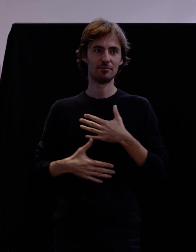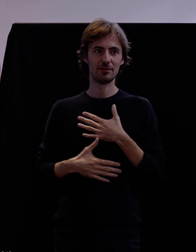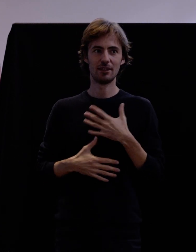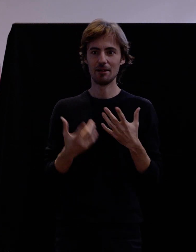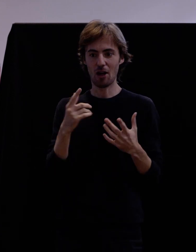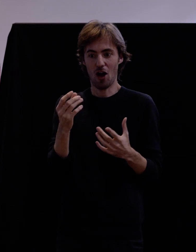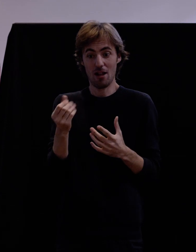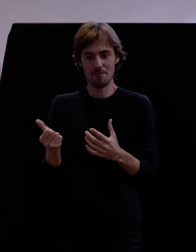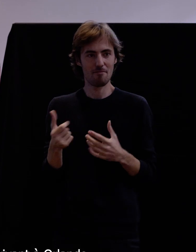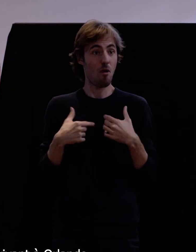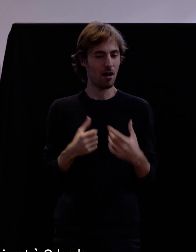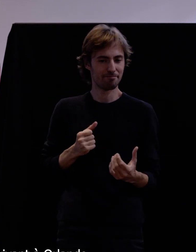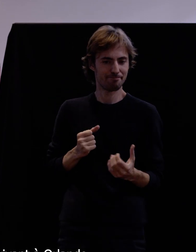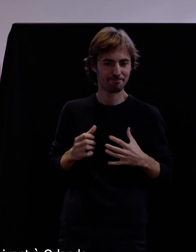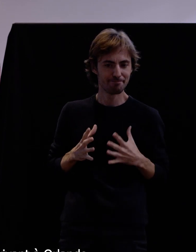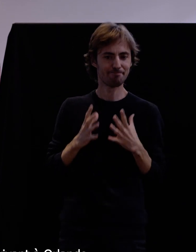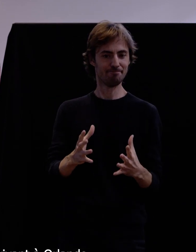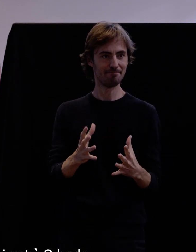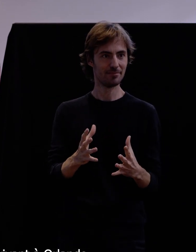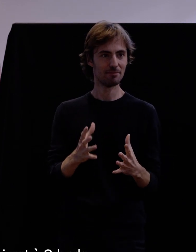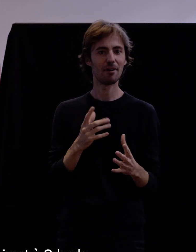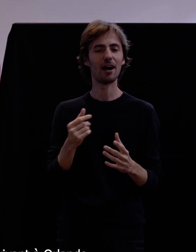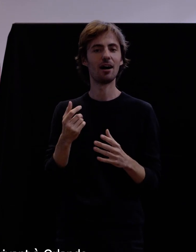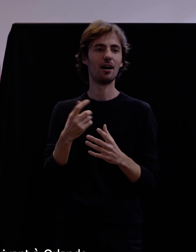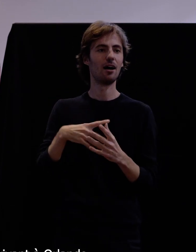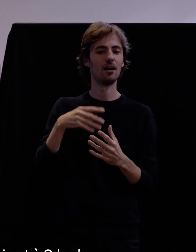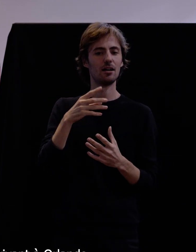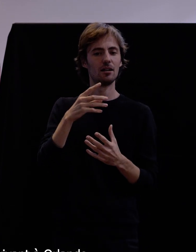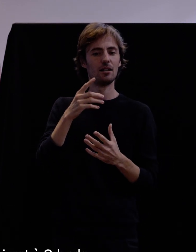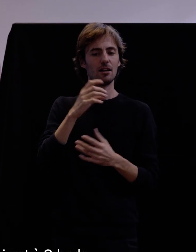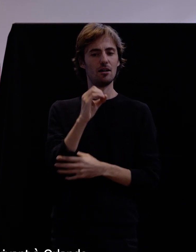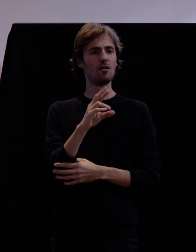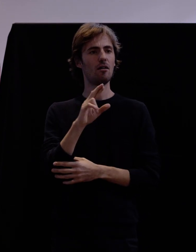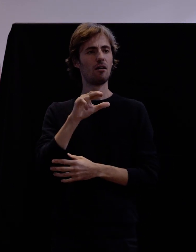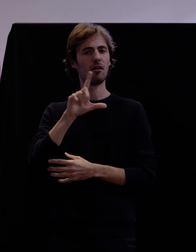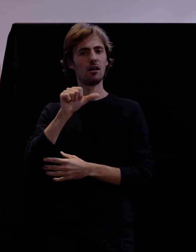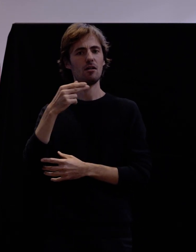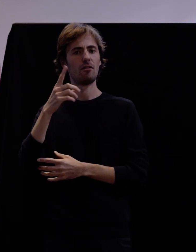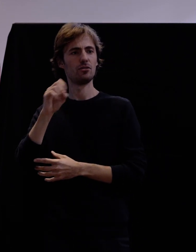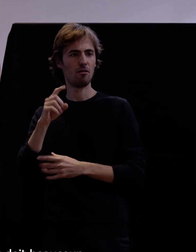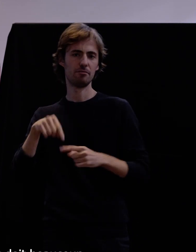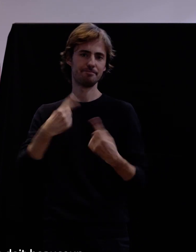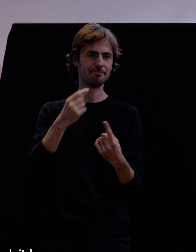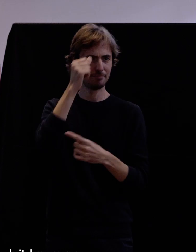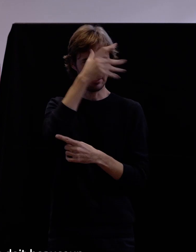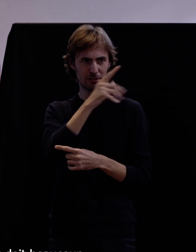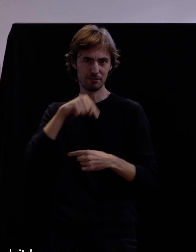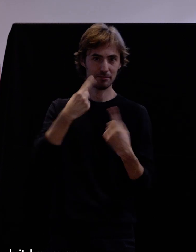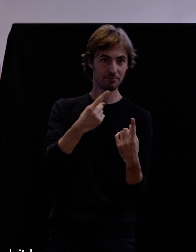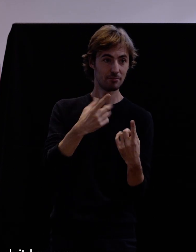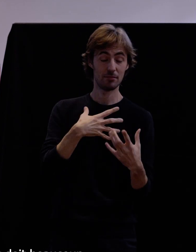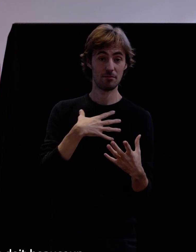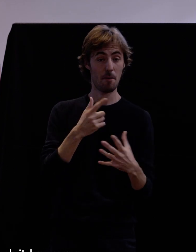pour l'enfant charge, j'ai eu un choc en arrivant à Orlando à une des conférences de la Fondation américaine. Et je crois qu'on leur doit